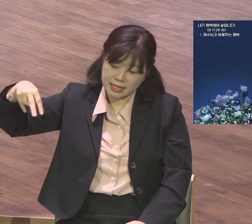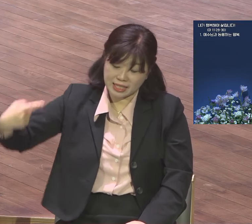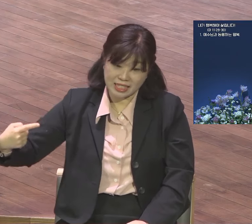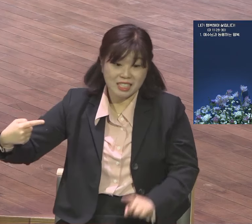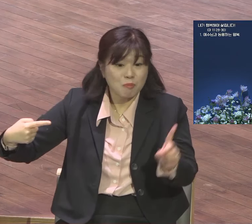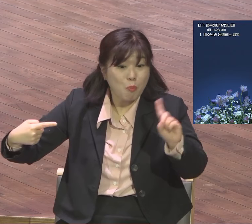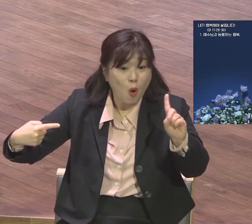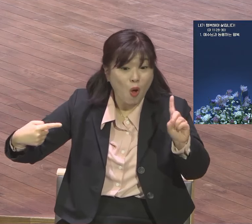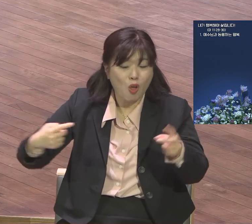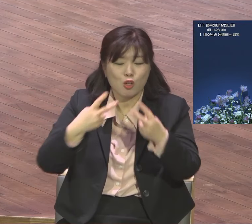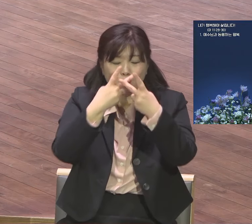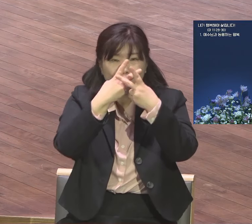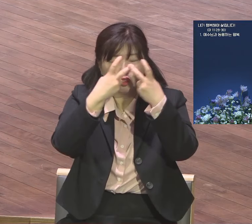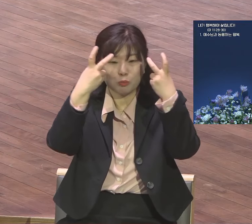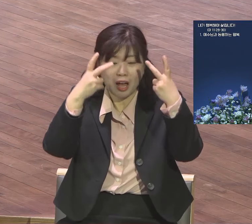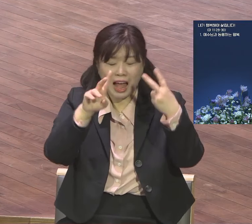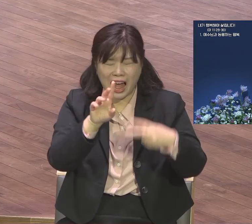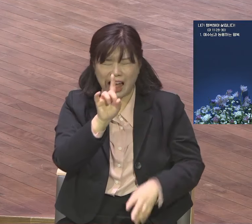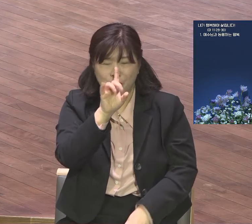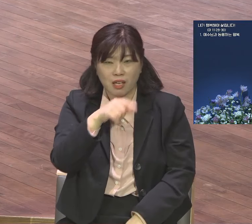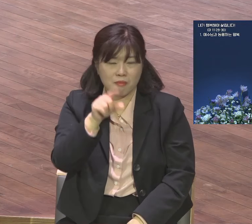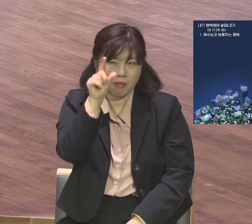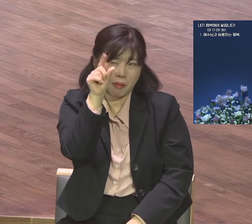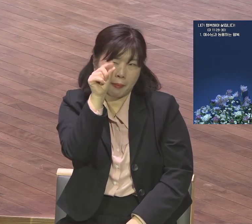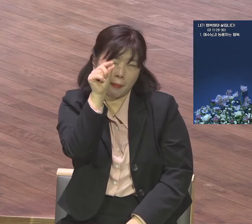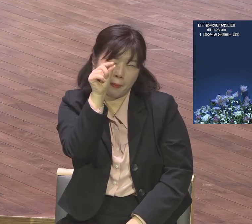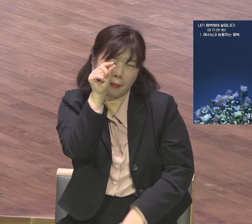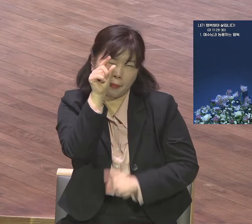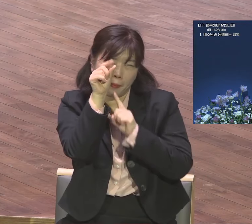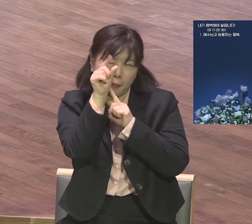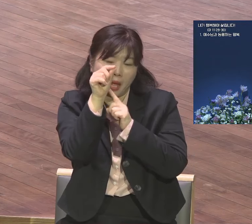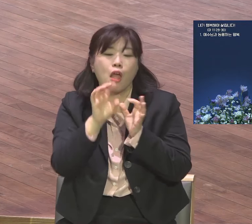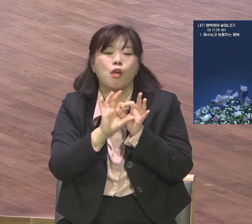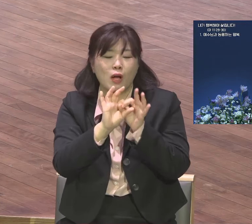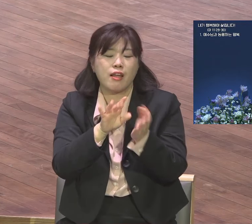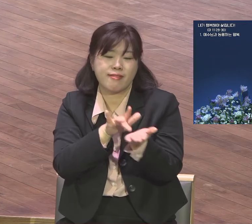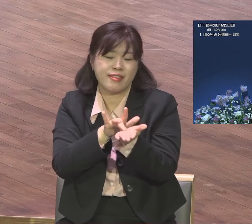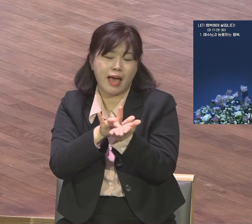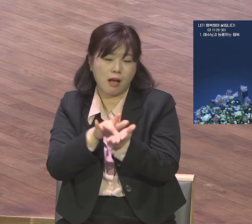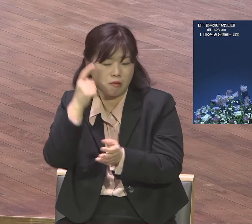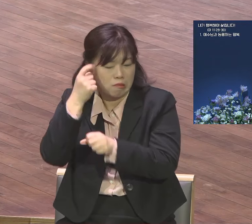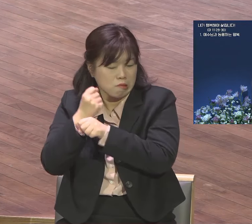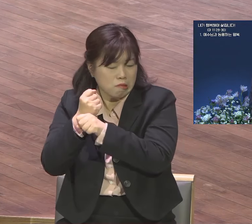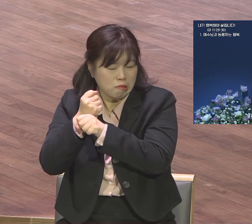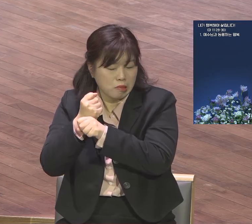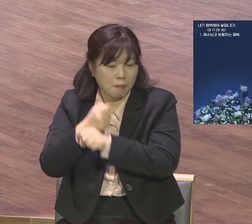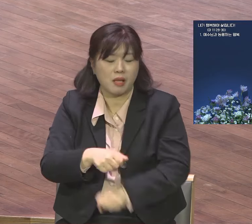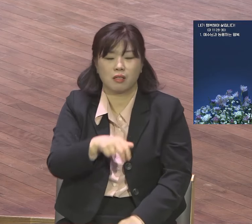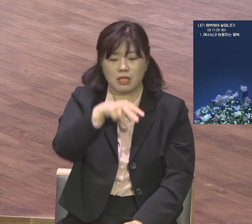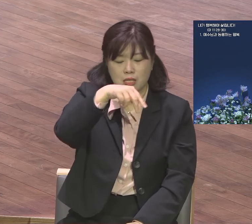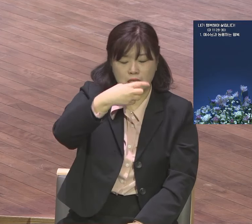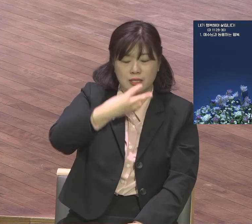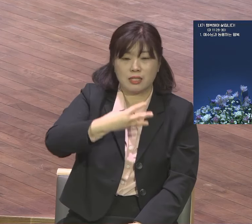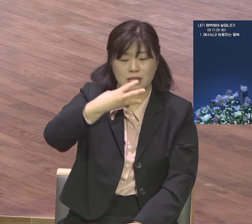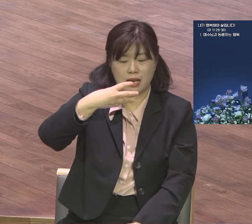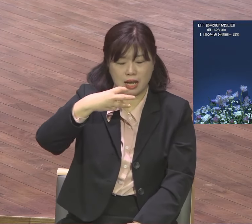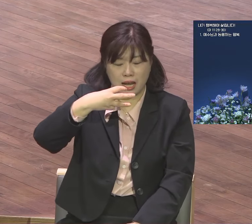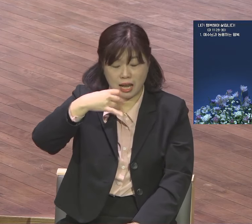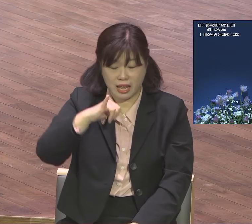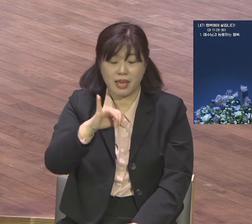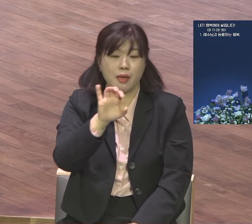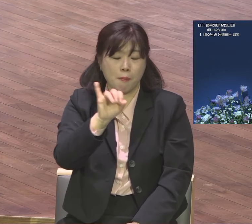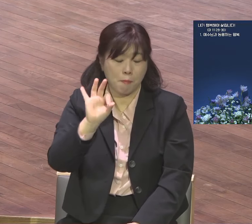산업을 의미하는 단어가 새로 만들어질 정도입니다. 정말 꿀잠을 한번 잡았으면